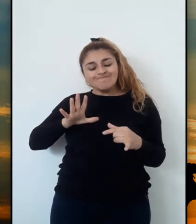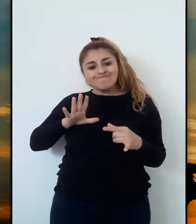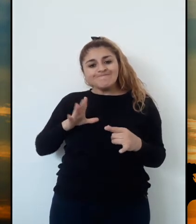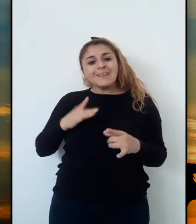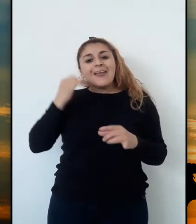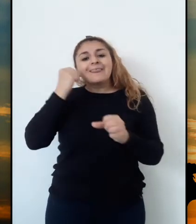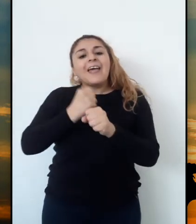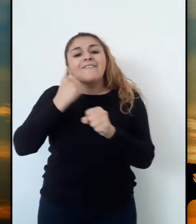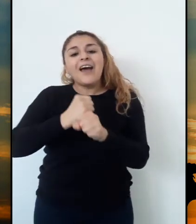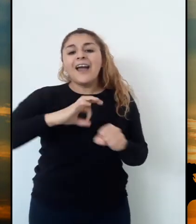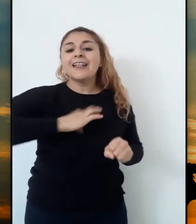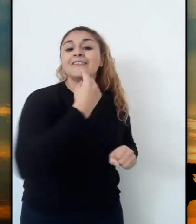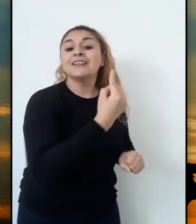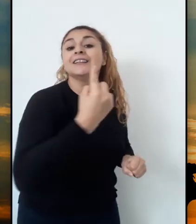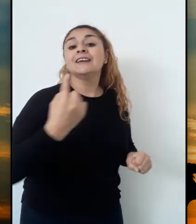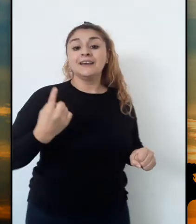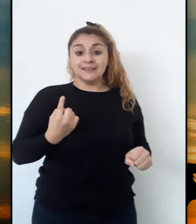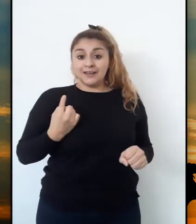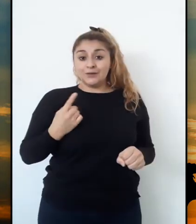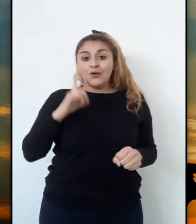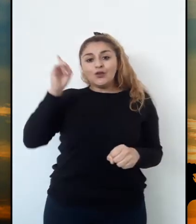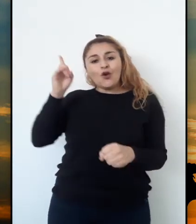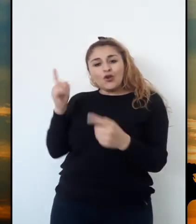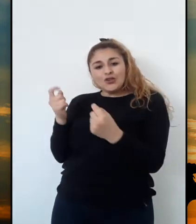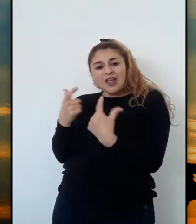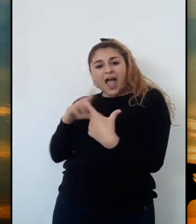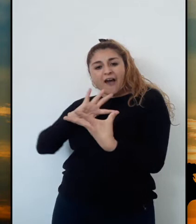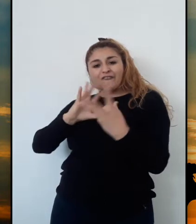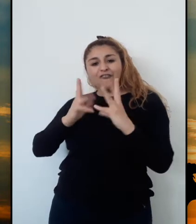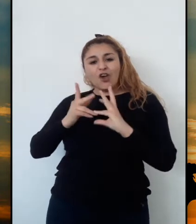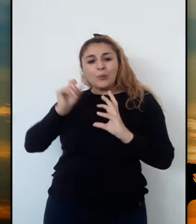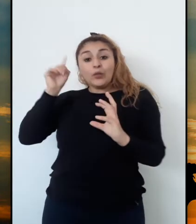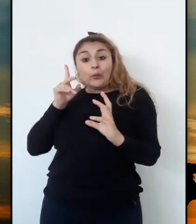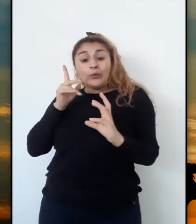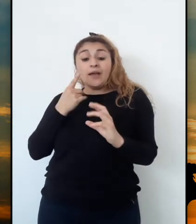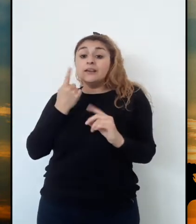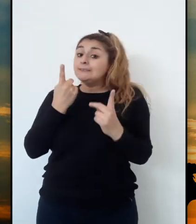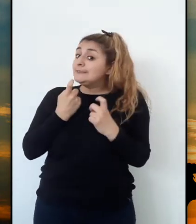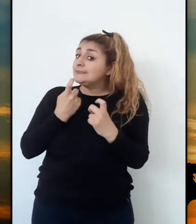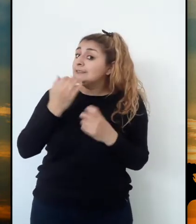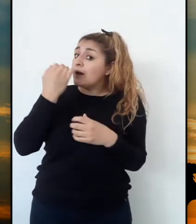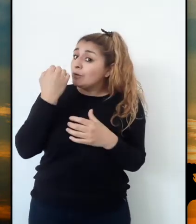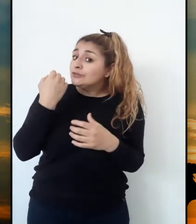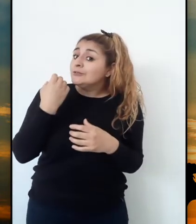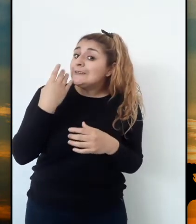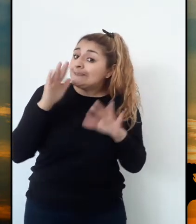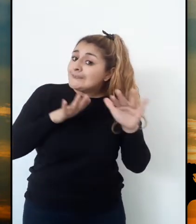convicciones firmes. Capable de diriger avec justice. Capaz de dirigir con